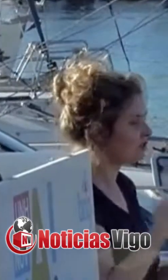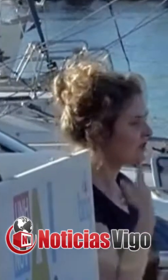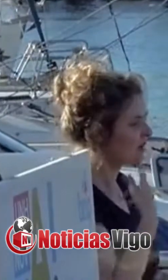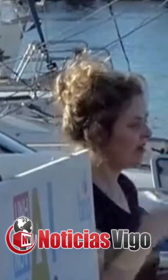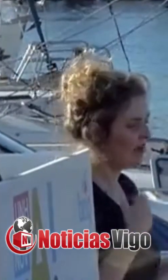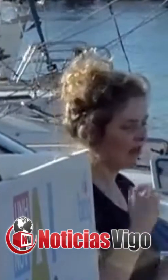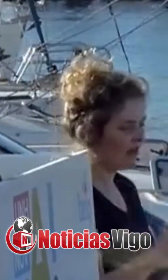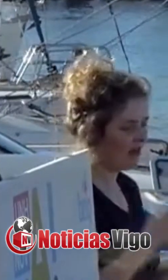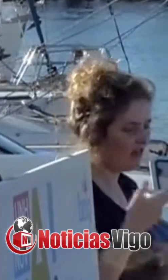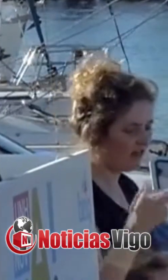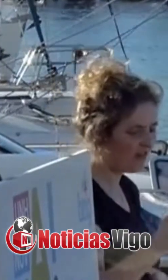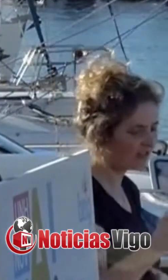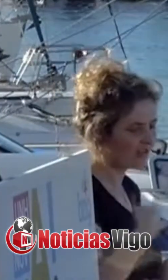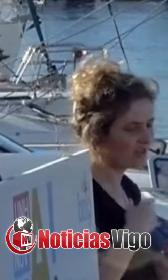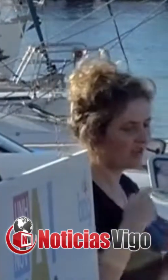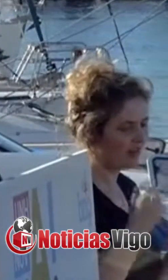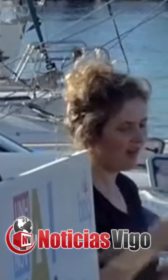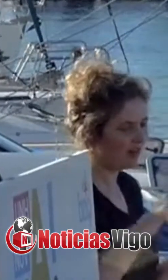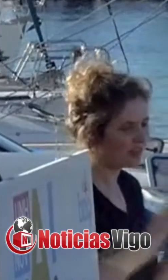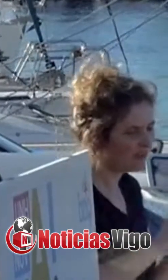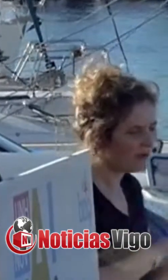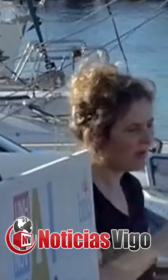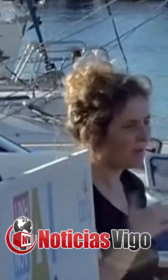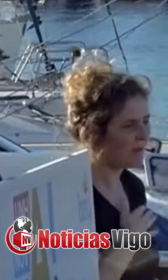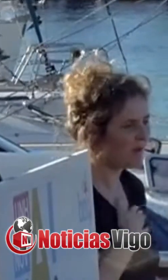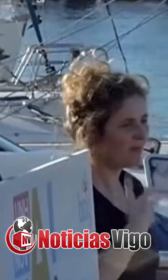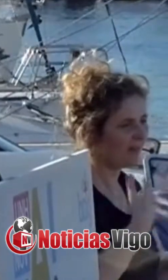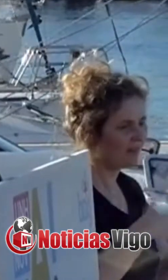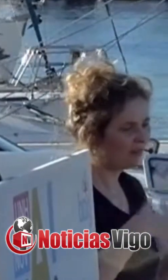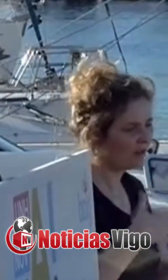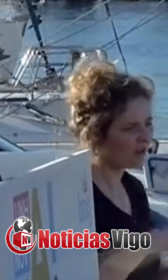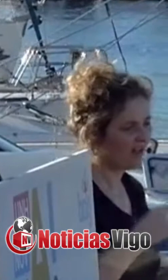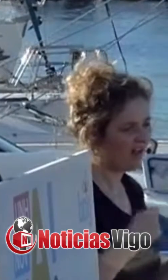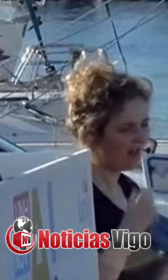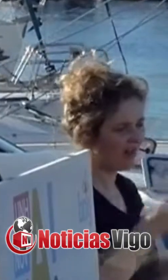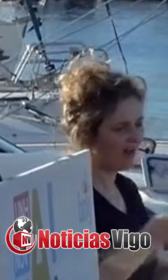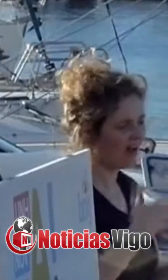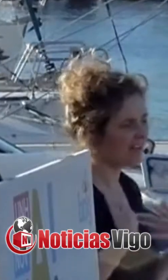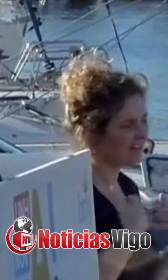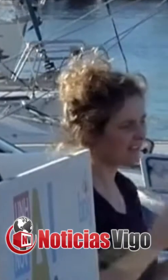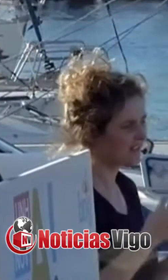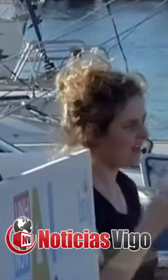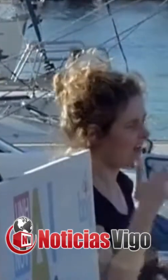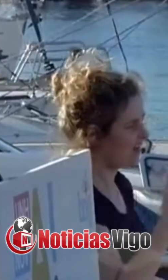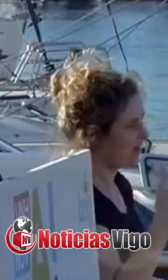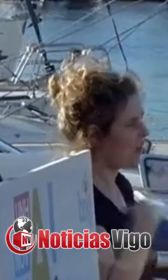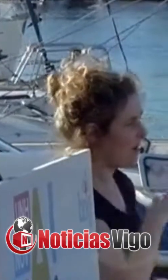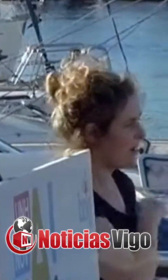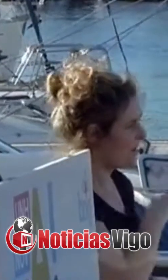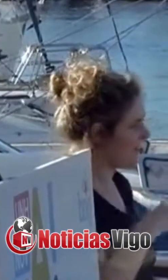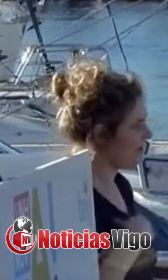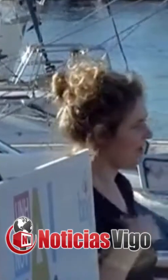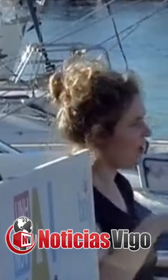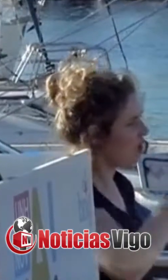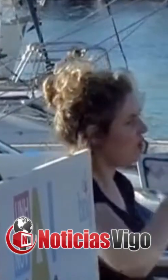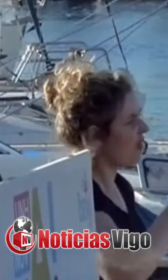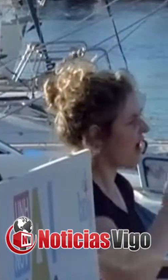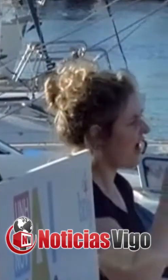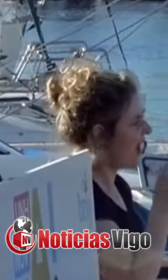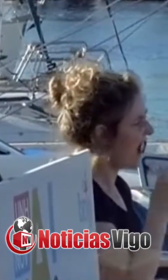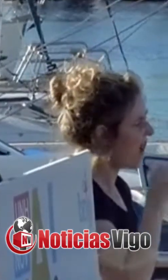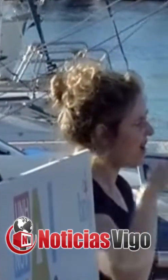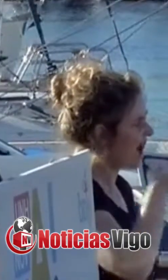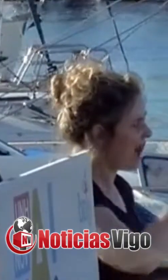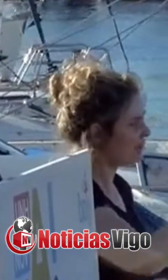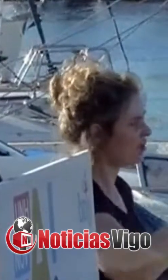nosos dereitos, os nosos servizos e a nosa industria. Entregoulle o dereito á sanidade cando privatizou Álvaro Cunqueiro e agora a